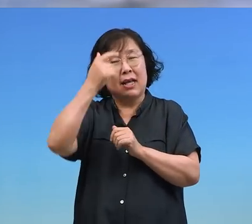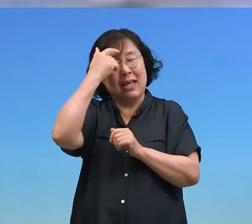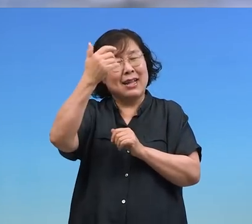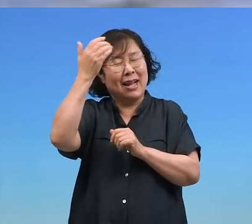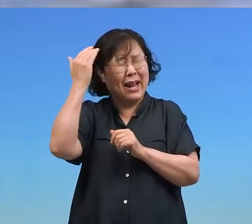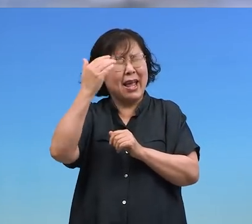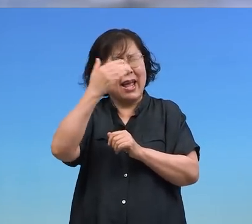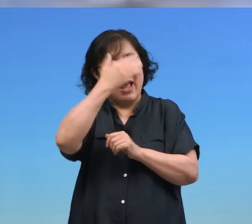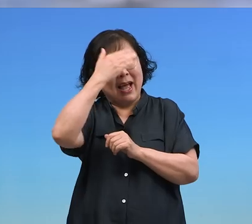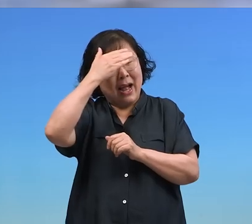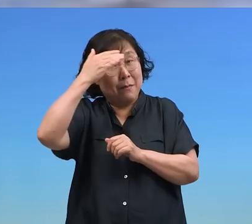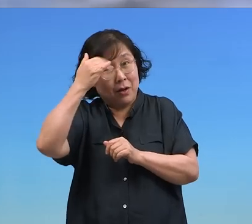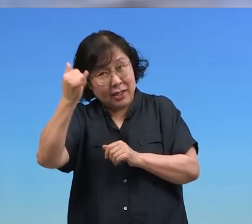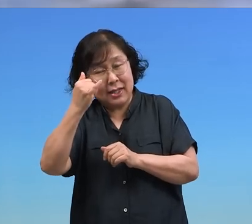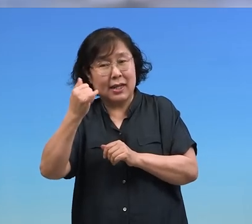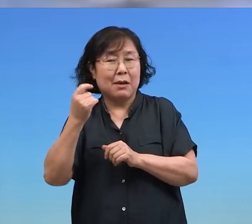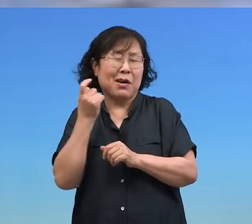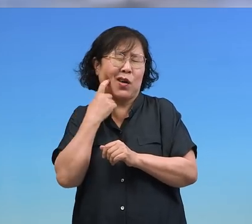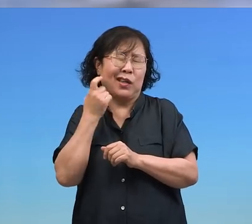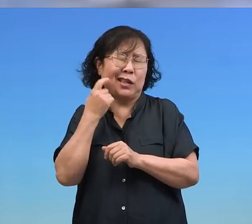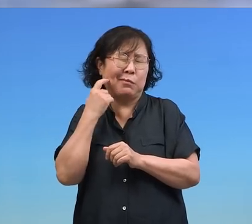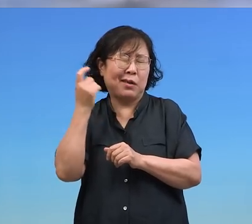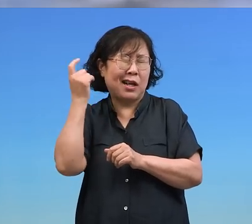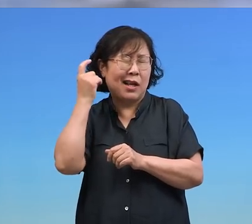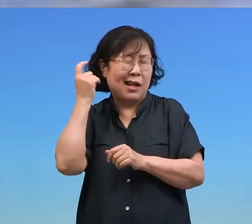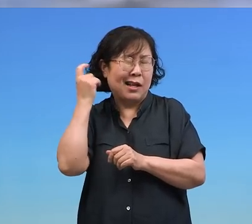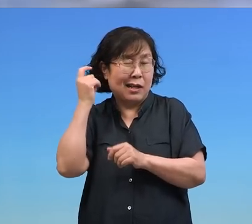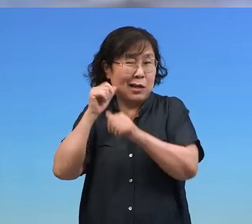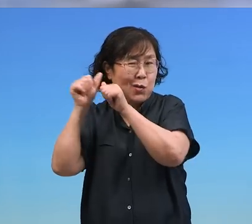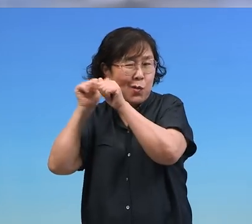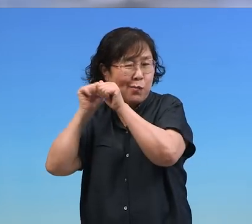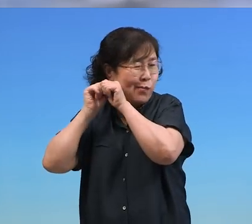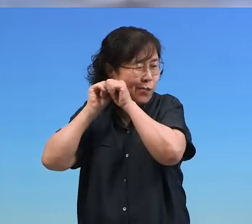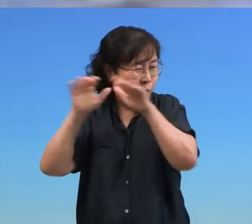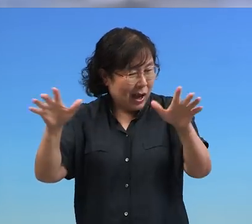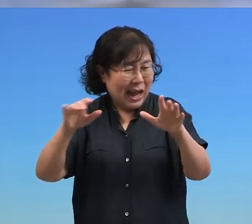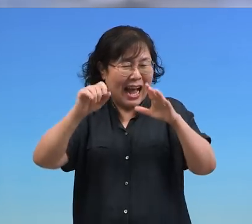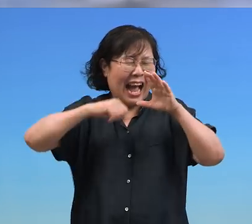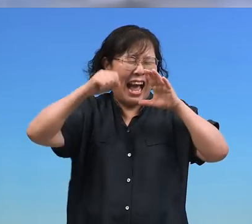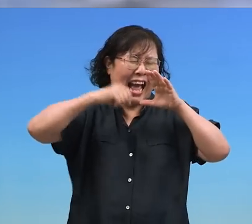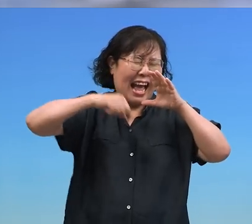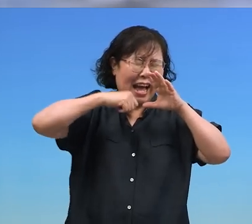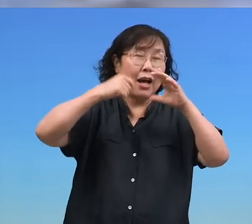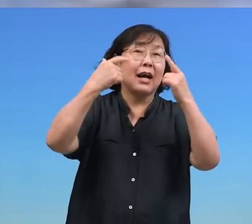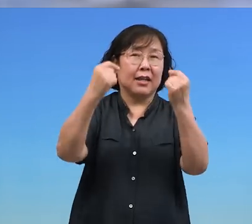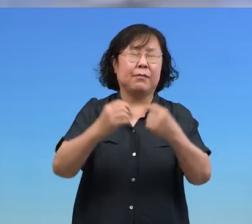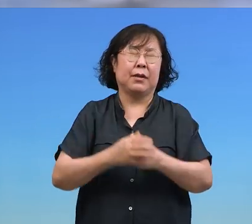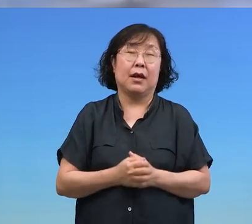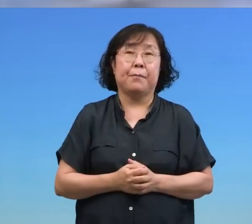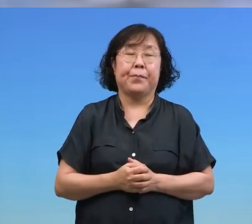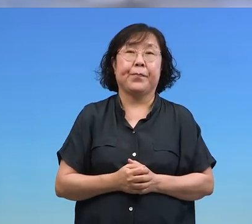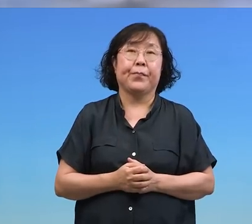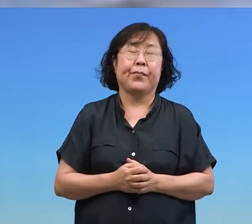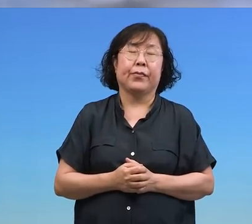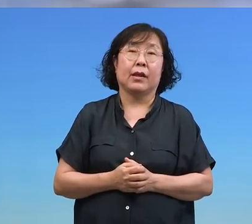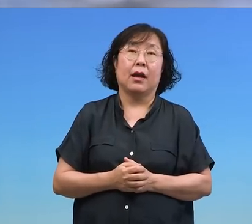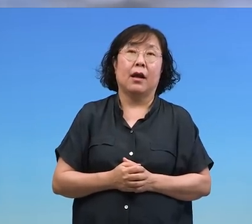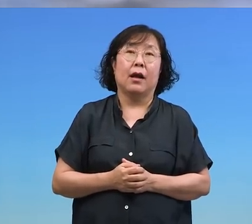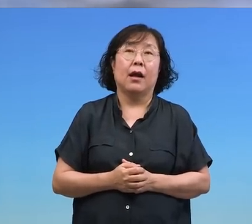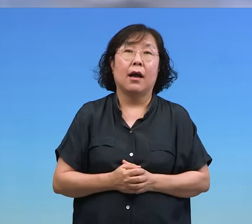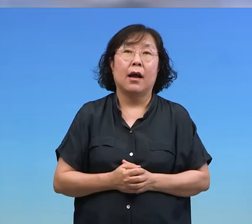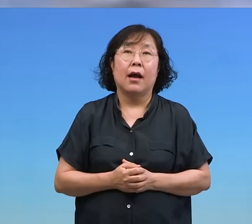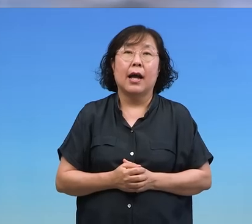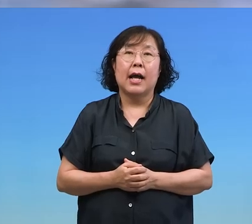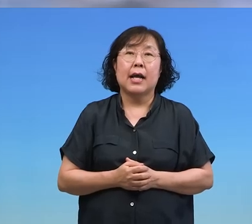잘 만들어 퍼트린지 몰라도 이상하게 그런 뜻이에요 그래서 이 허탄한이라는 건 할머니의 가심 이런 뜻인데요 한마디로